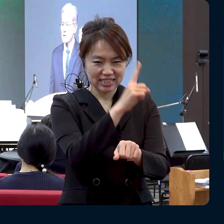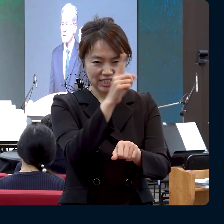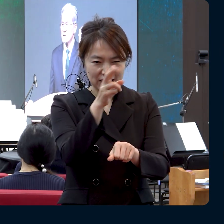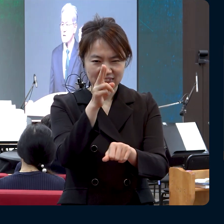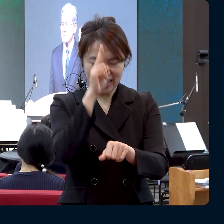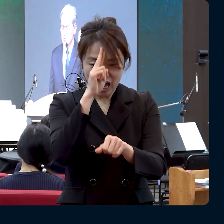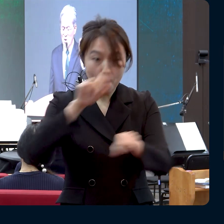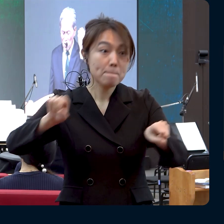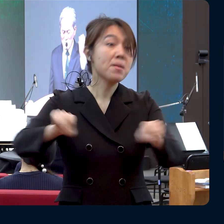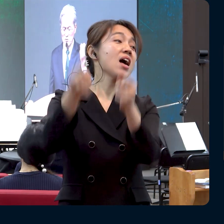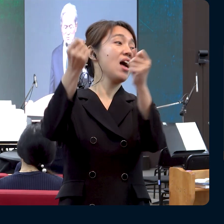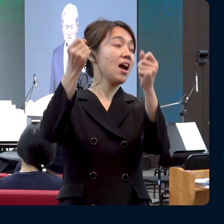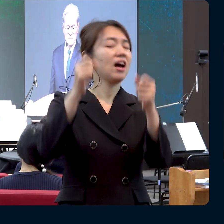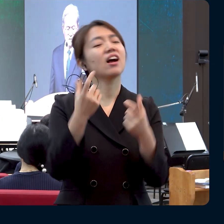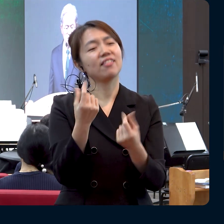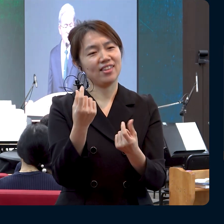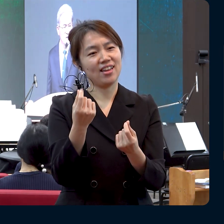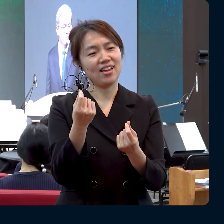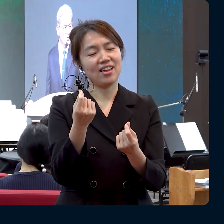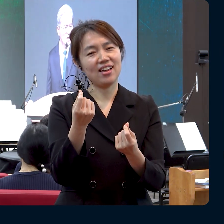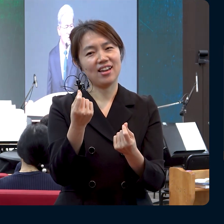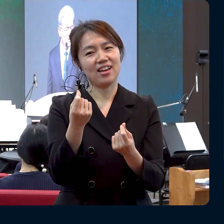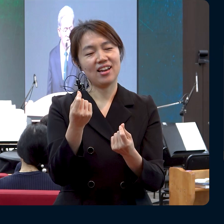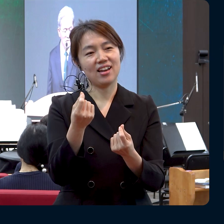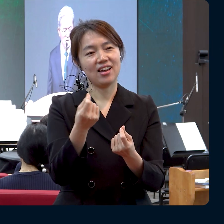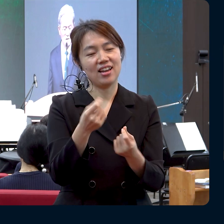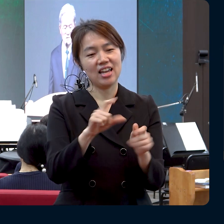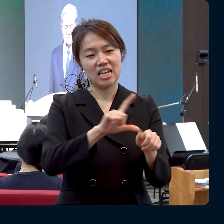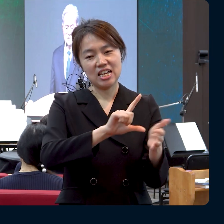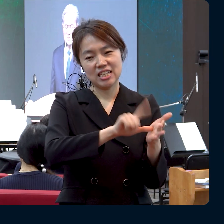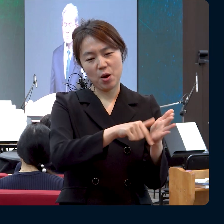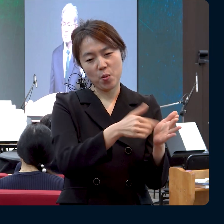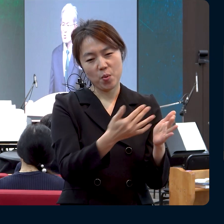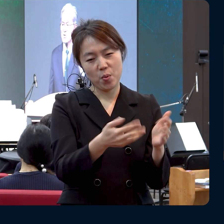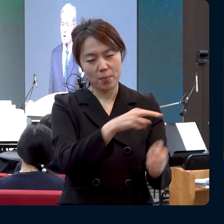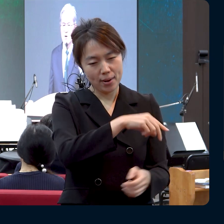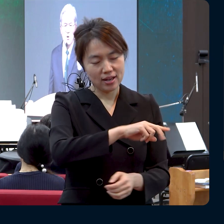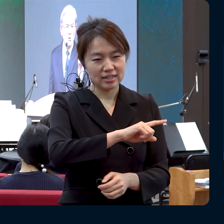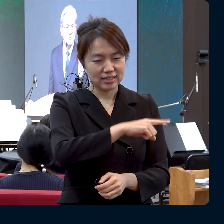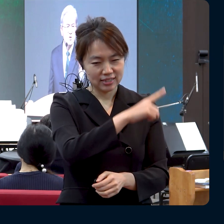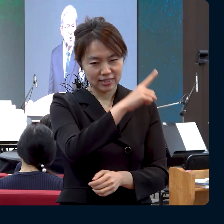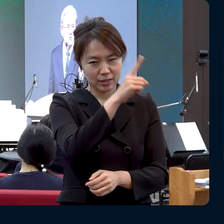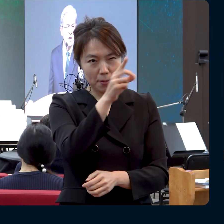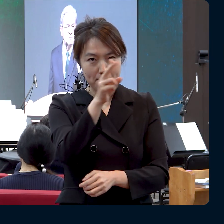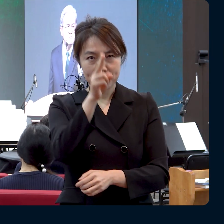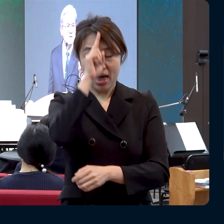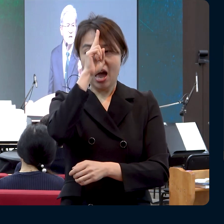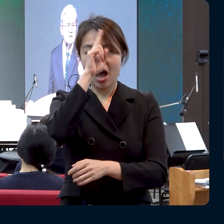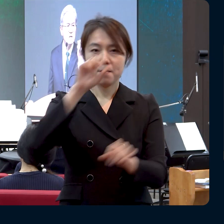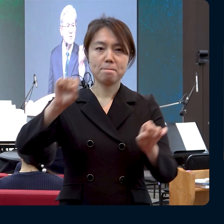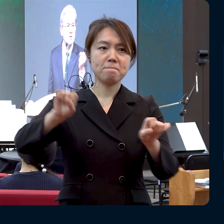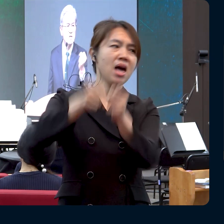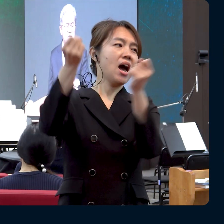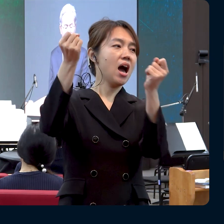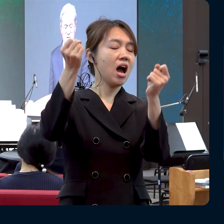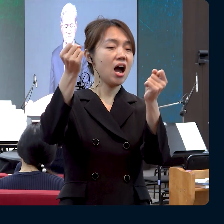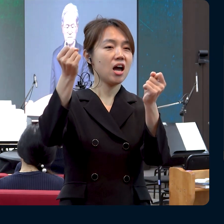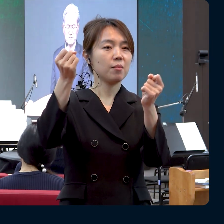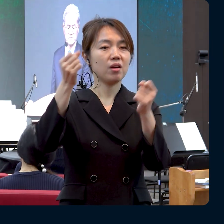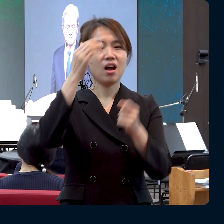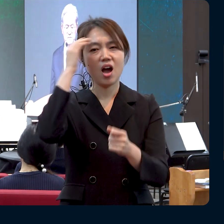이제 불과 얼마 뒤면 이 폭탄이 터질 텐데, 그러면 모두가 엄청난 피해를 입을